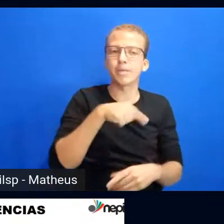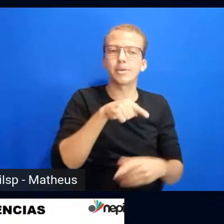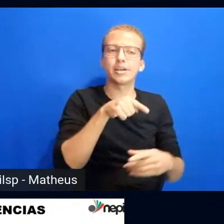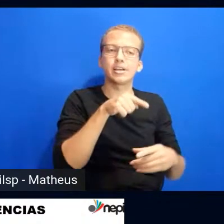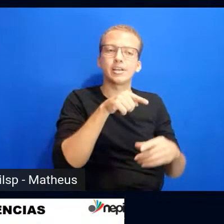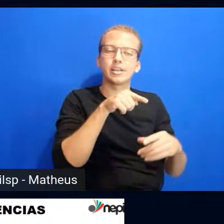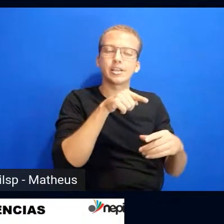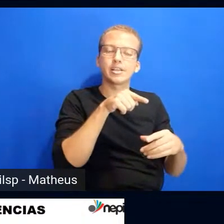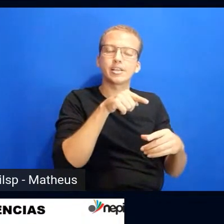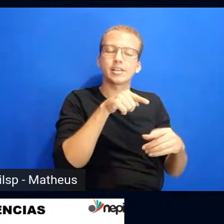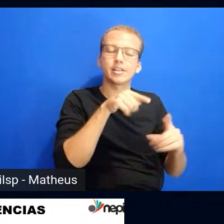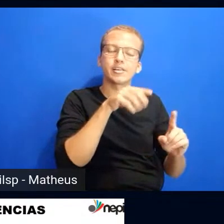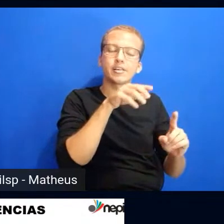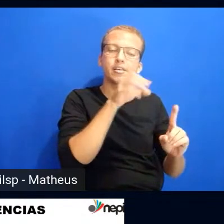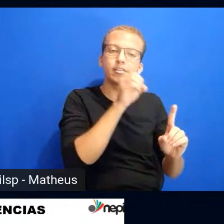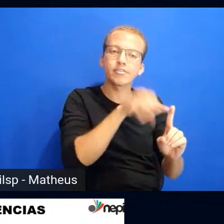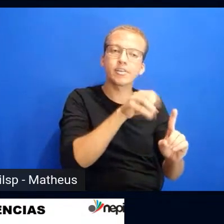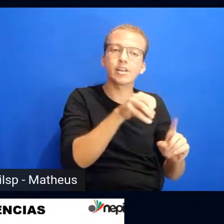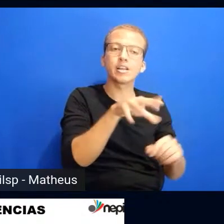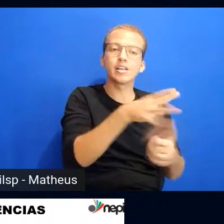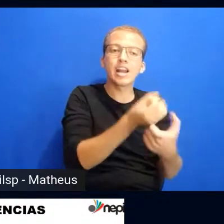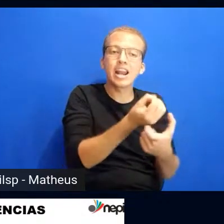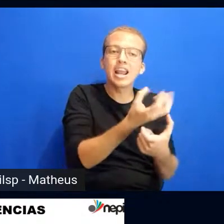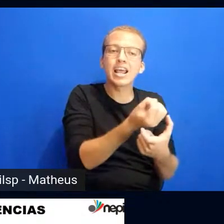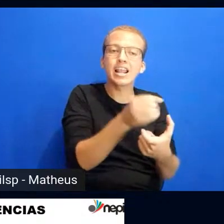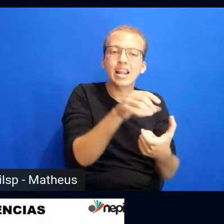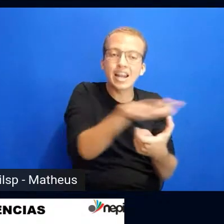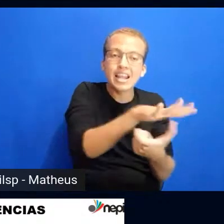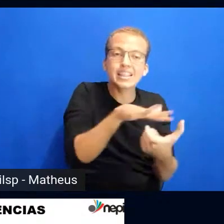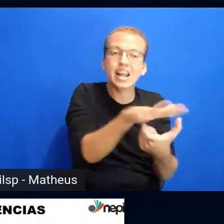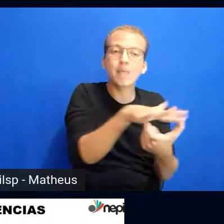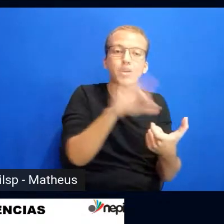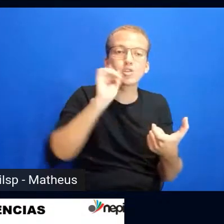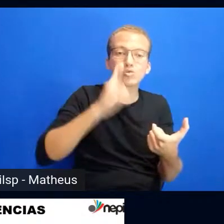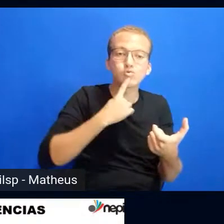letramento visual. Próximo slide, por favor.